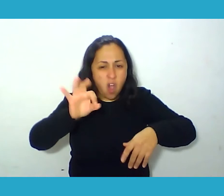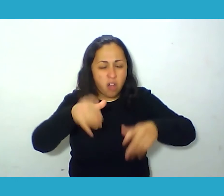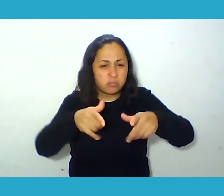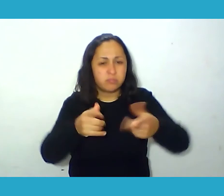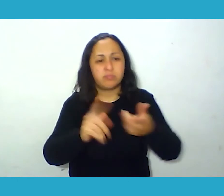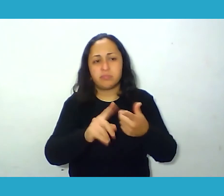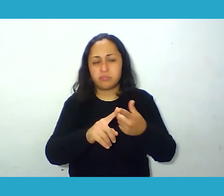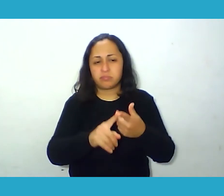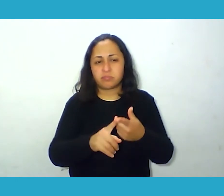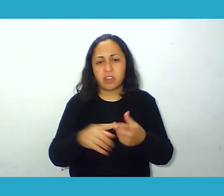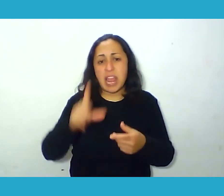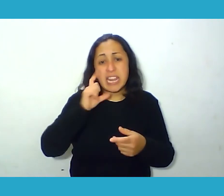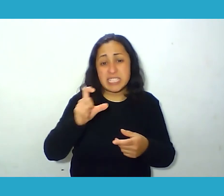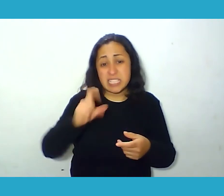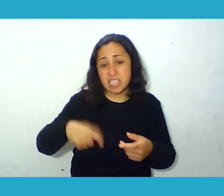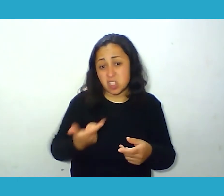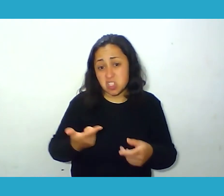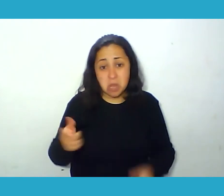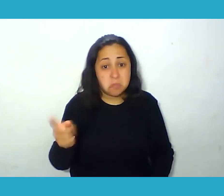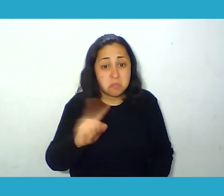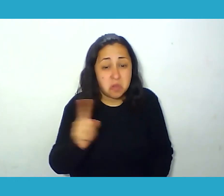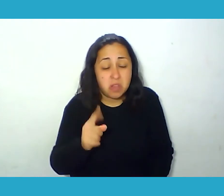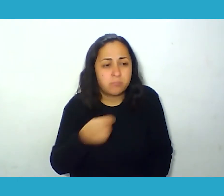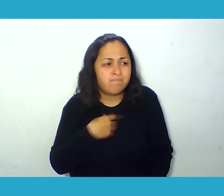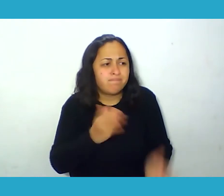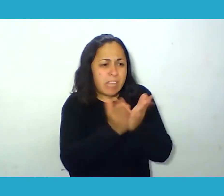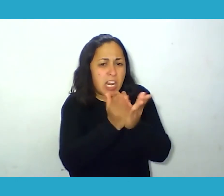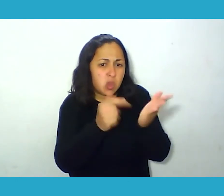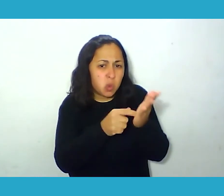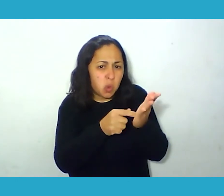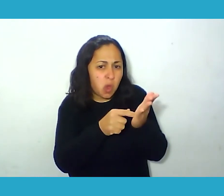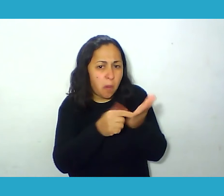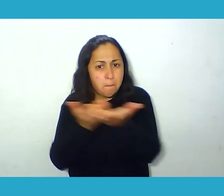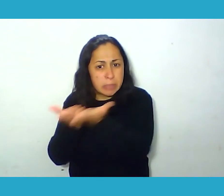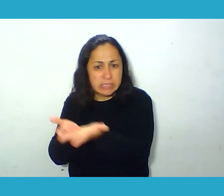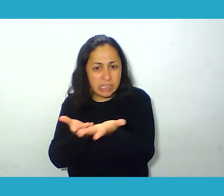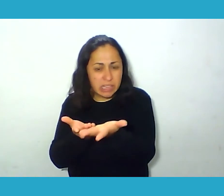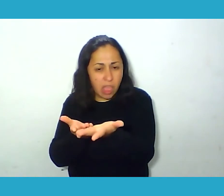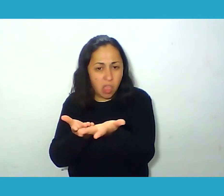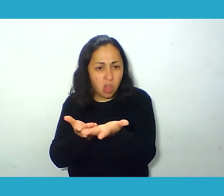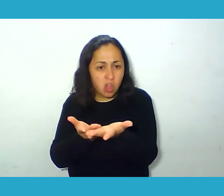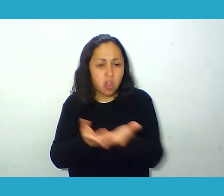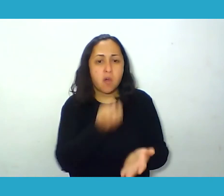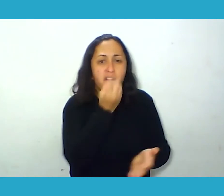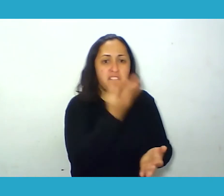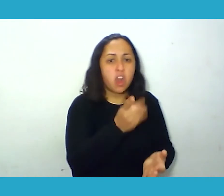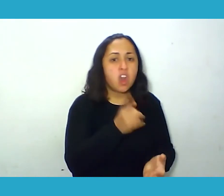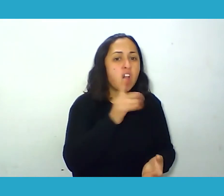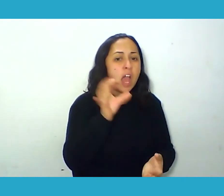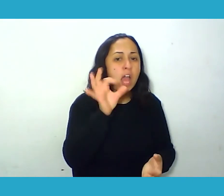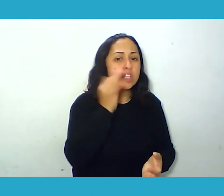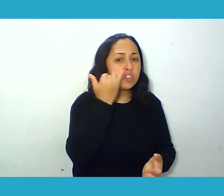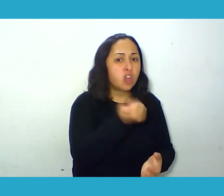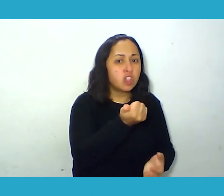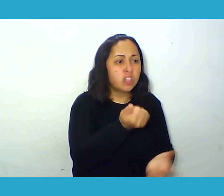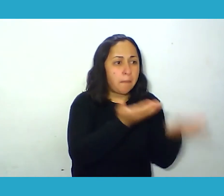haber licencia social de este proyecto. Siente vergüenza del estudio de impacto presentado por la bióloga Toya, quien tiene